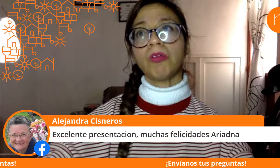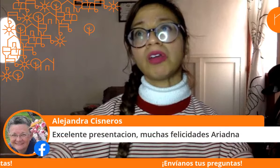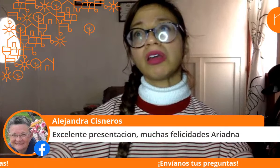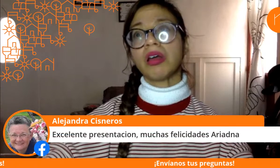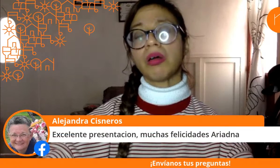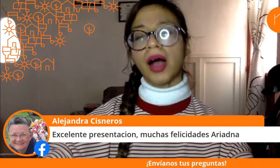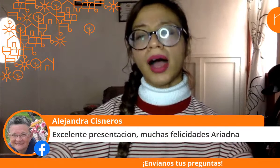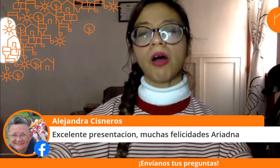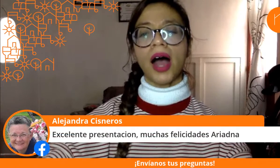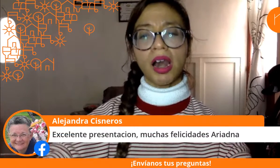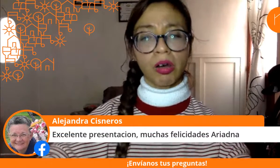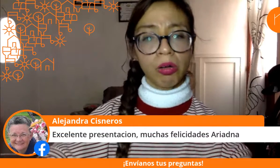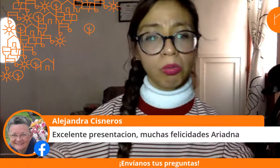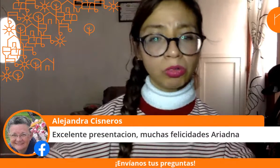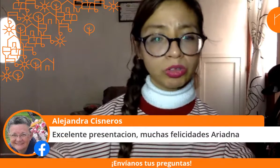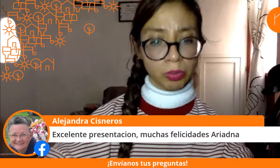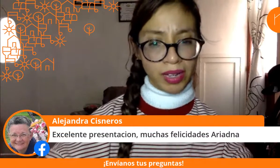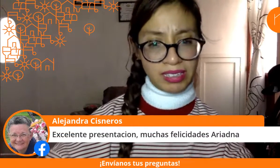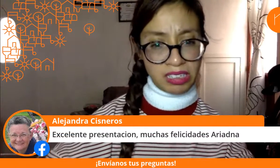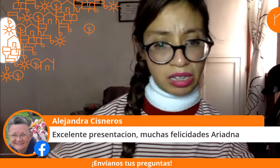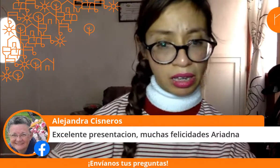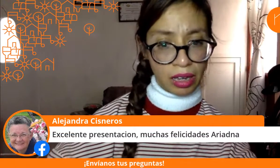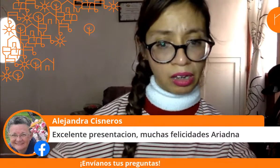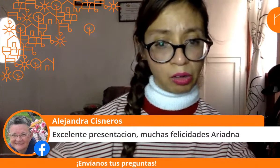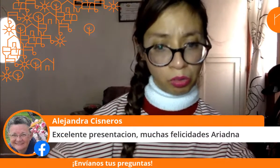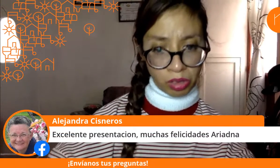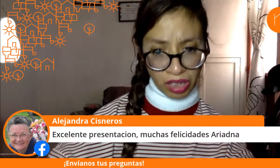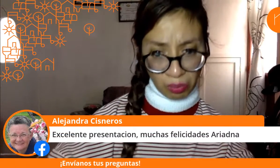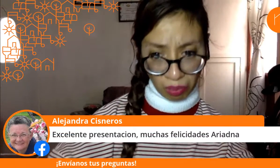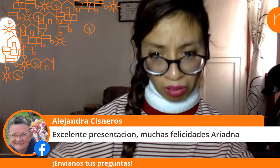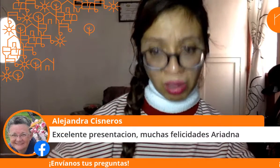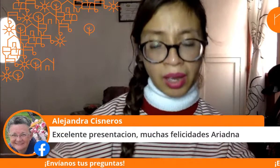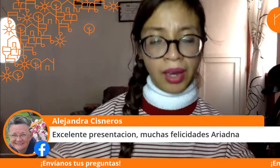un algo mucho más así, inclusivo